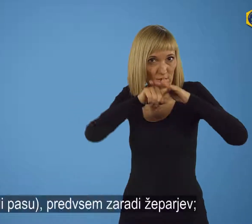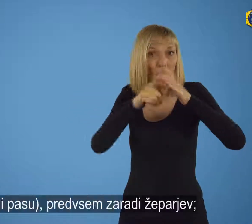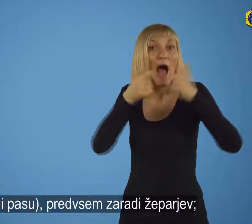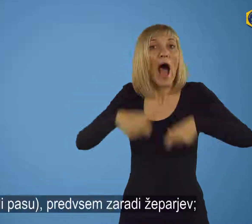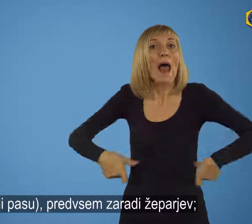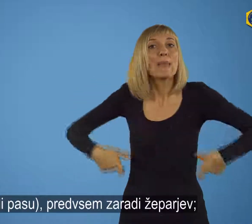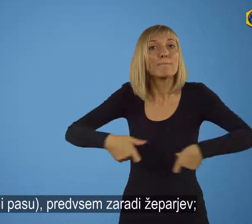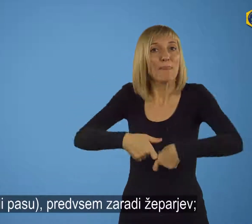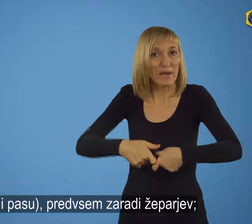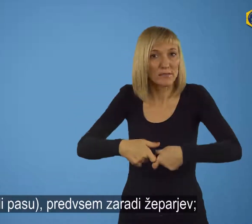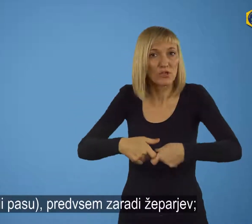žeparjev.